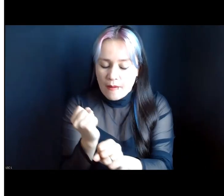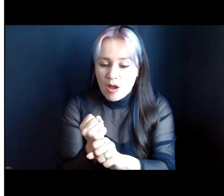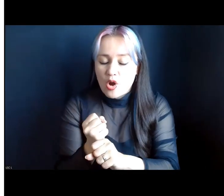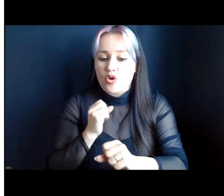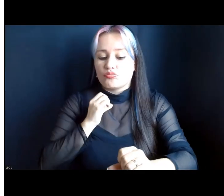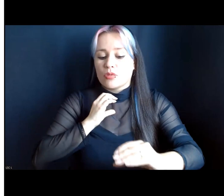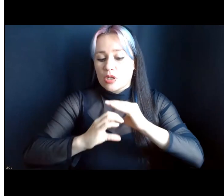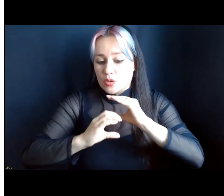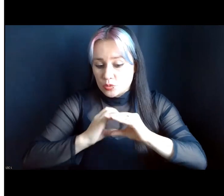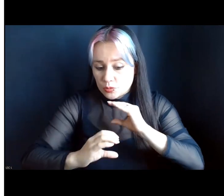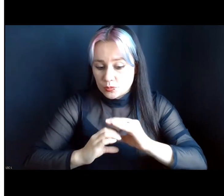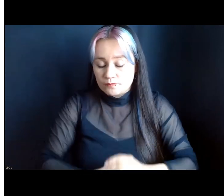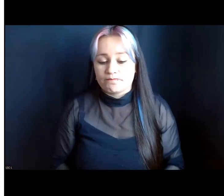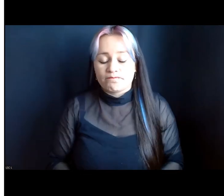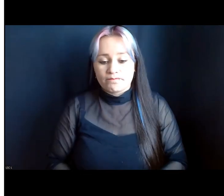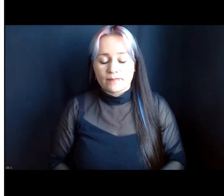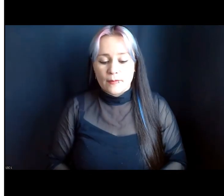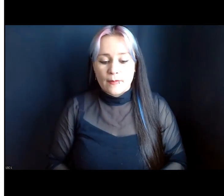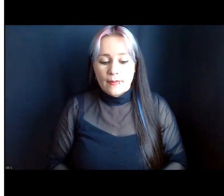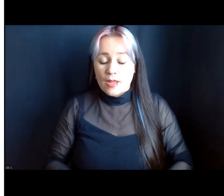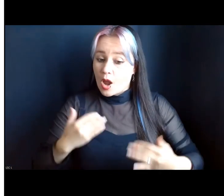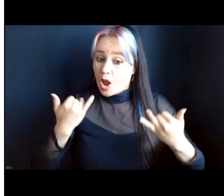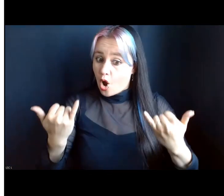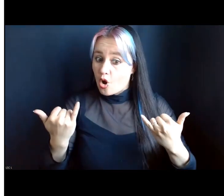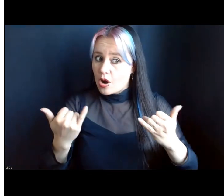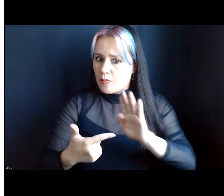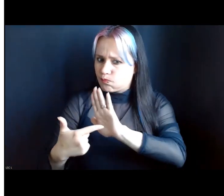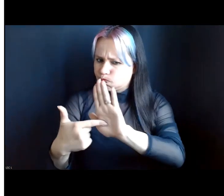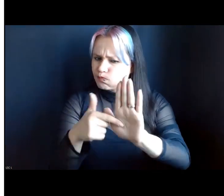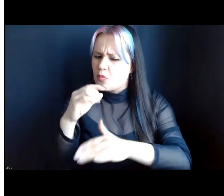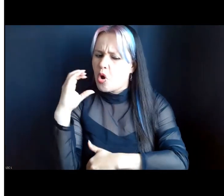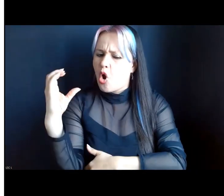comunicación la educación y el